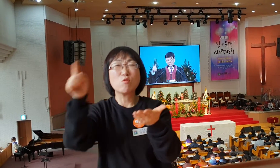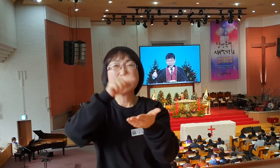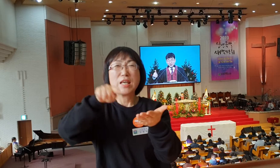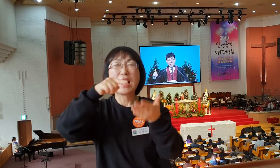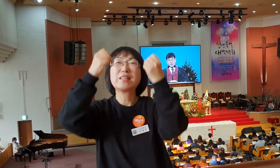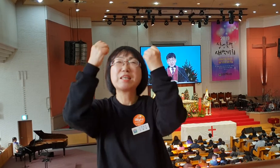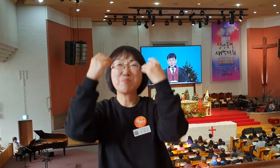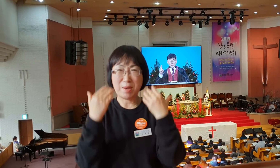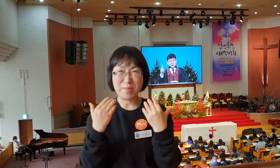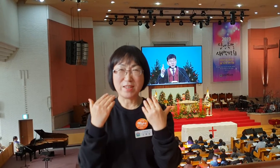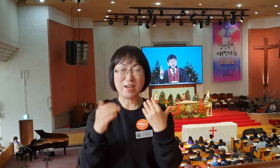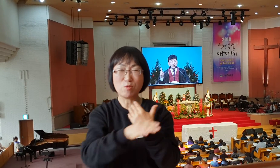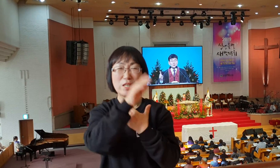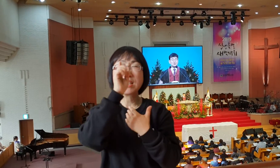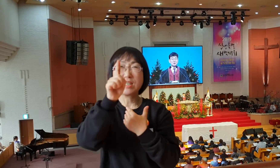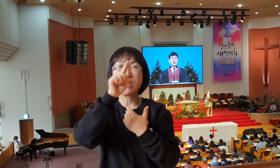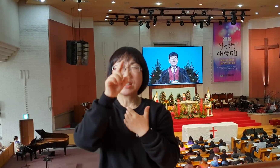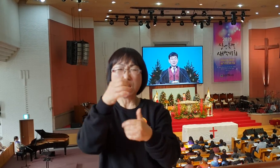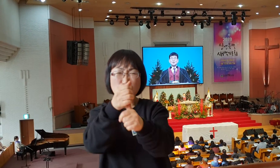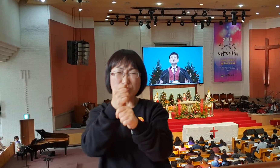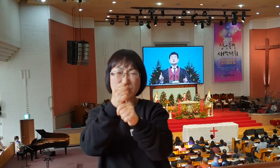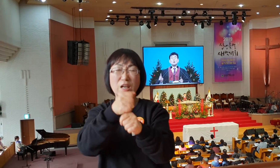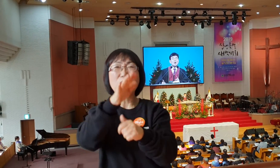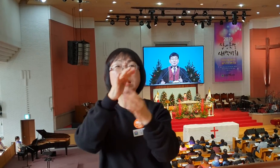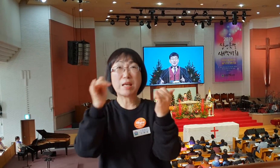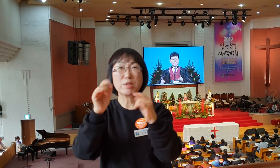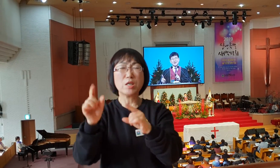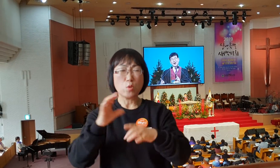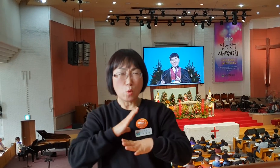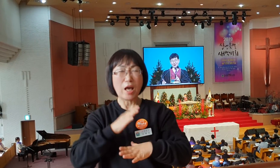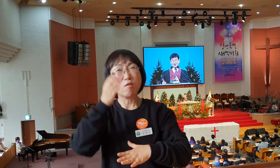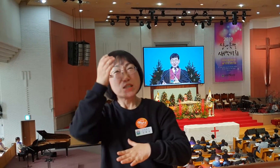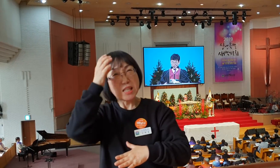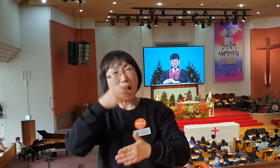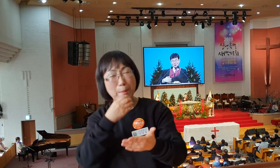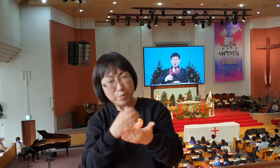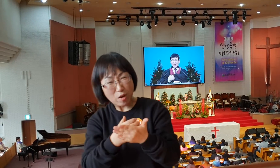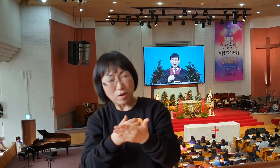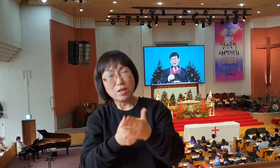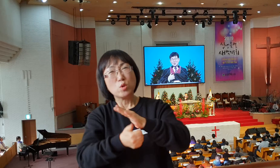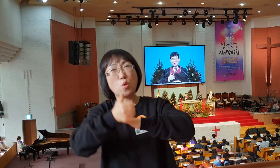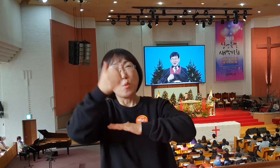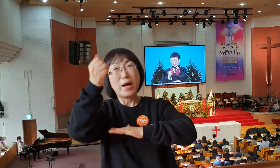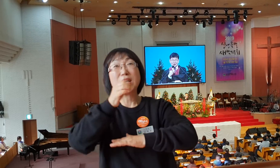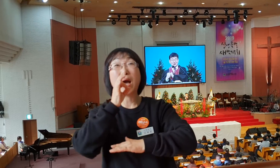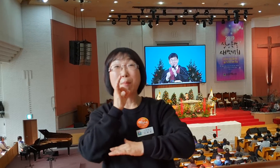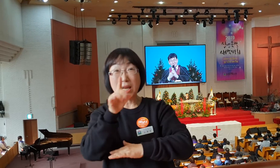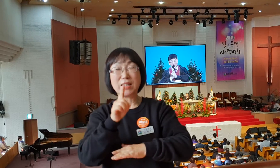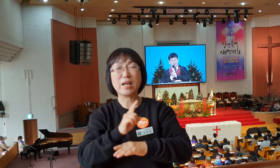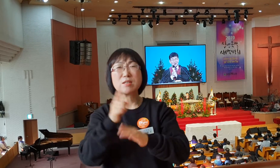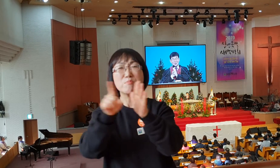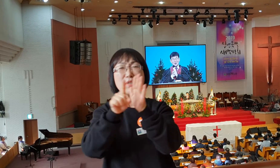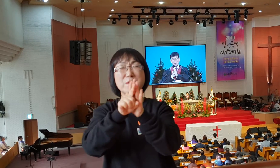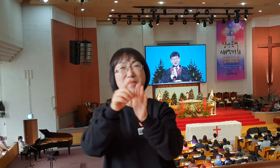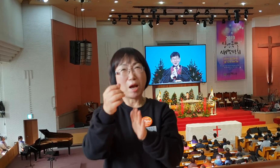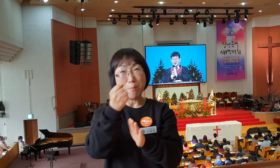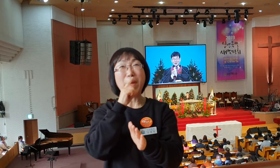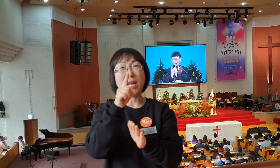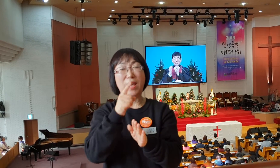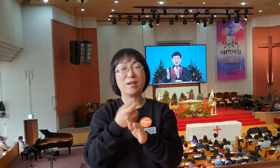임합니다 우리는 그것들을 붙잡고 가는 사람이에요 그 놀라움과 기대, 감격 그것들을 소망이라고 불러요 그것들을 믿음이라고